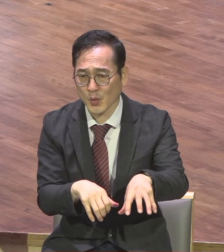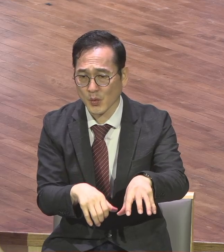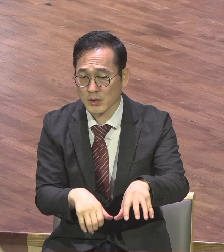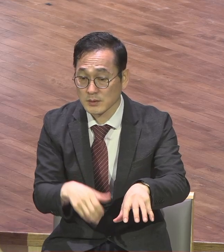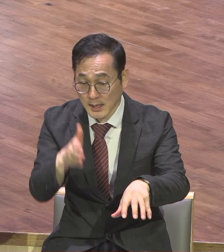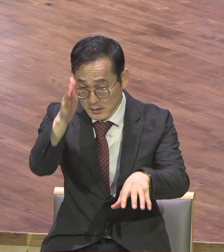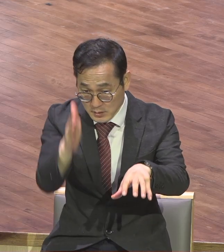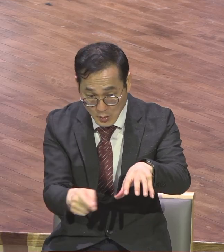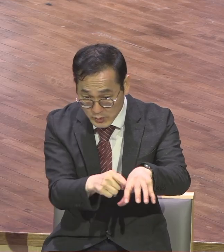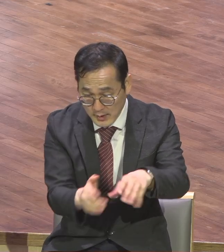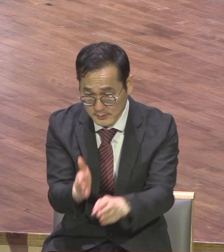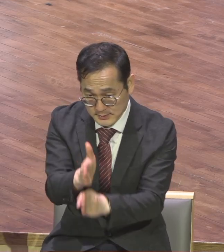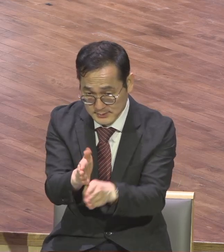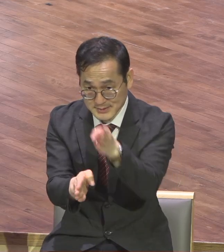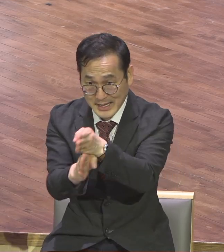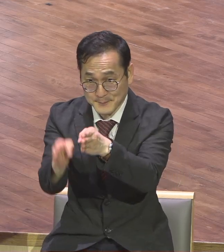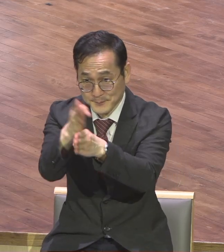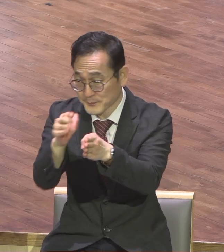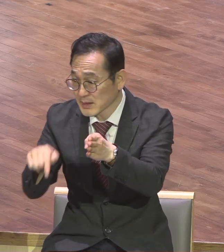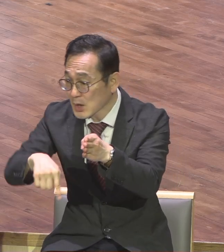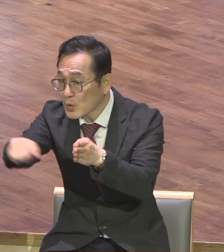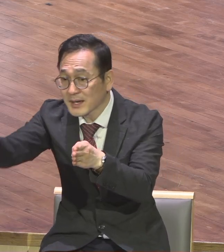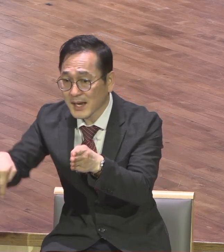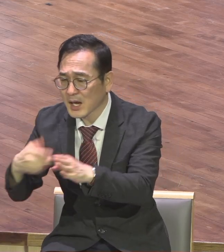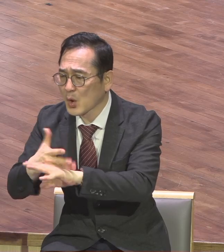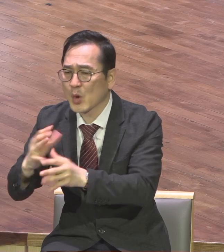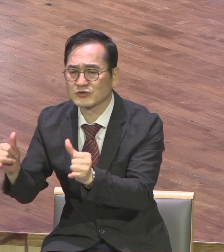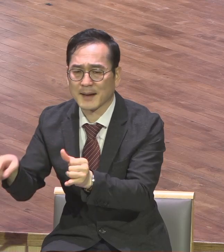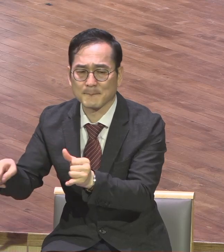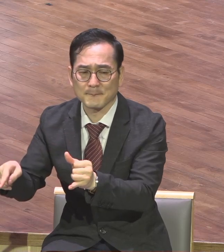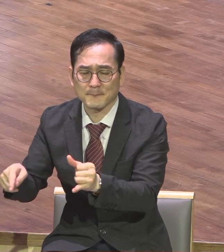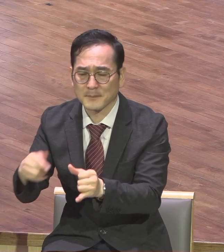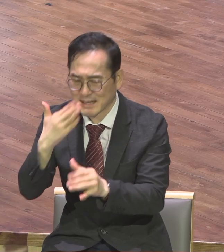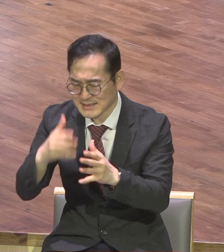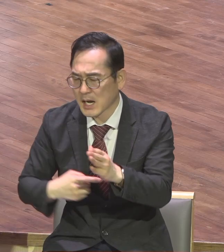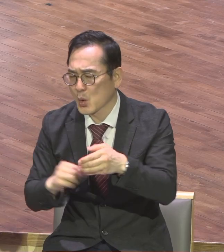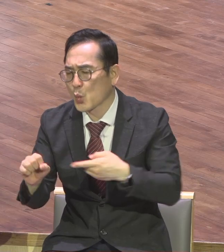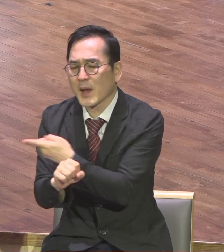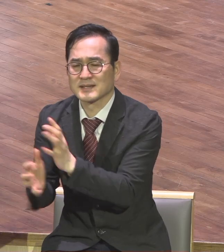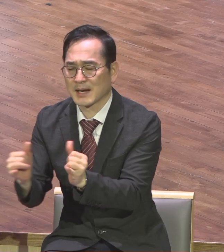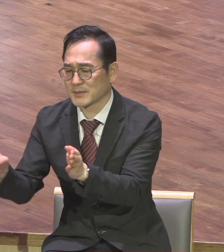있었어요. 여기에서 경고문이 붙어 있었습니다.